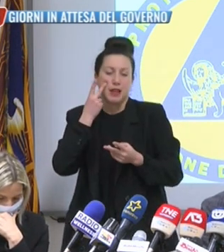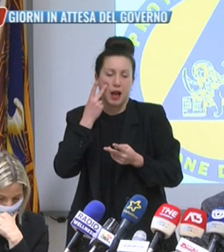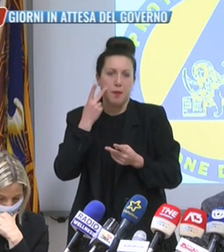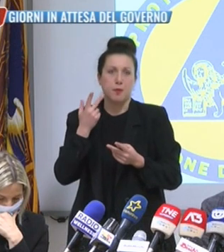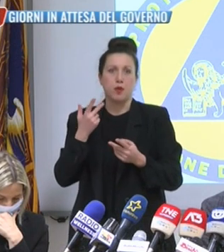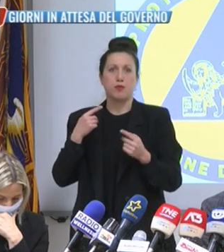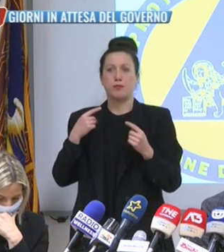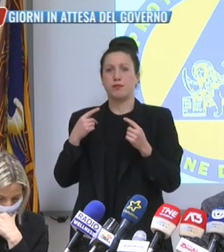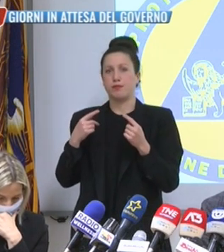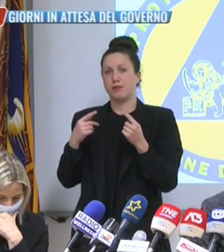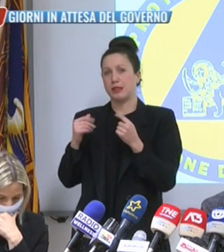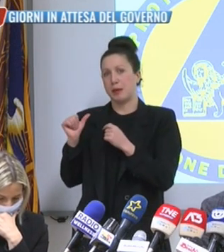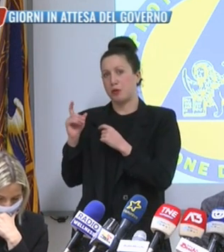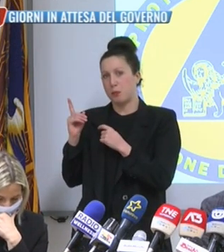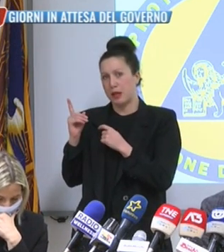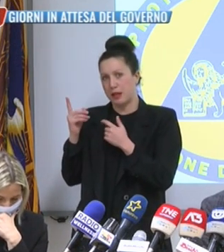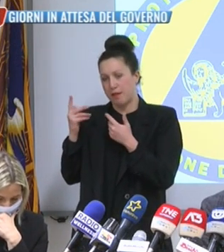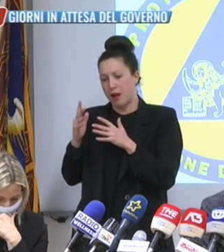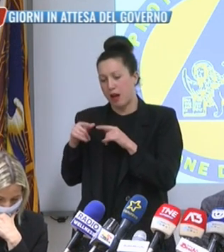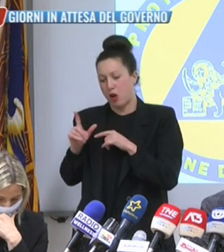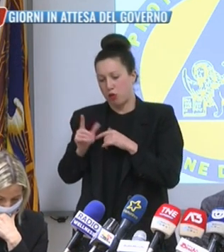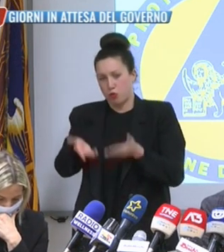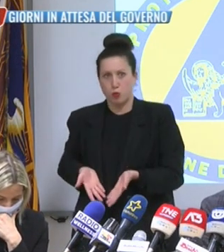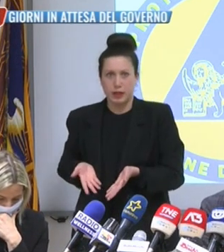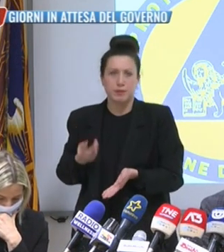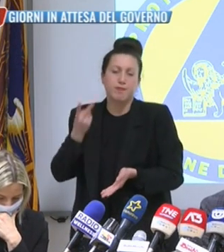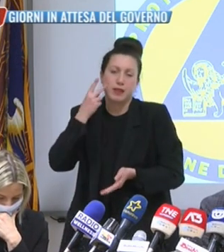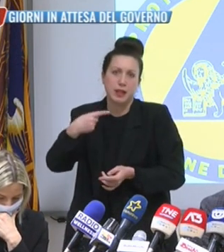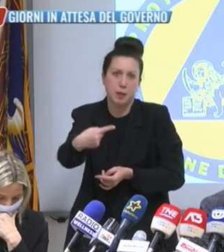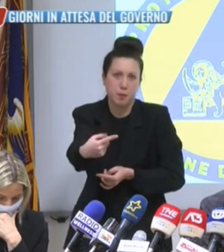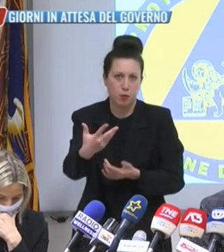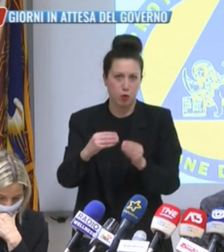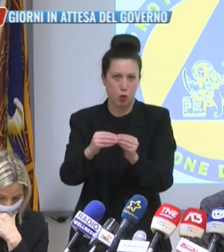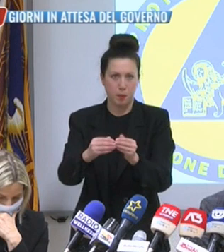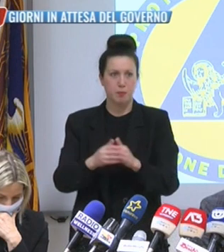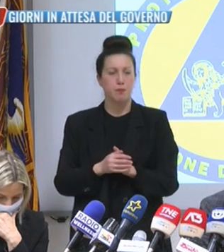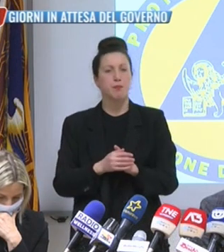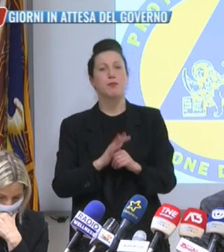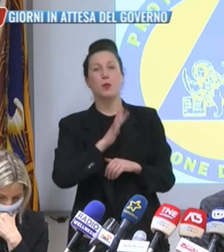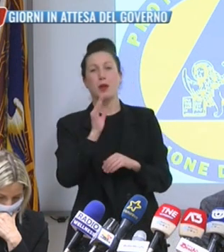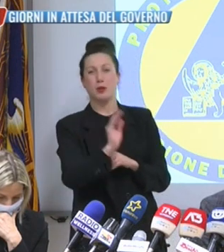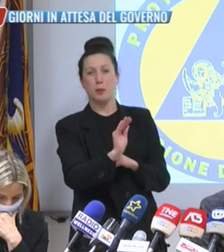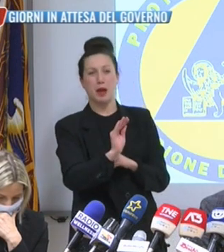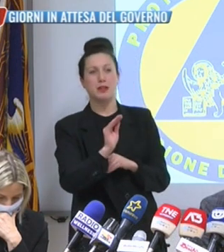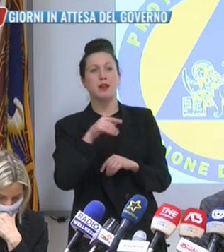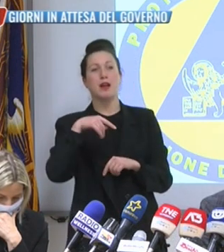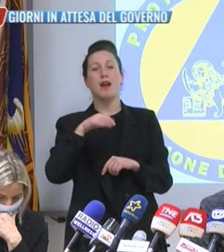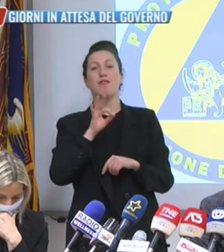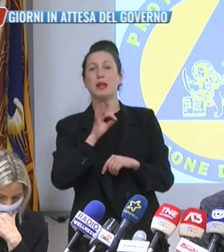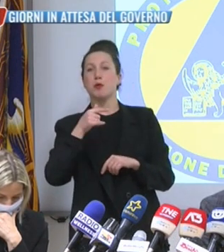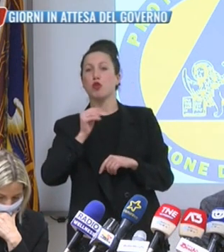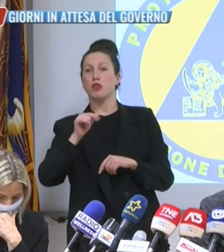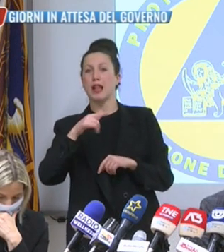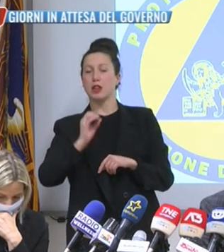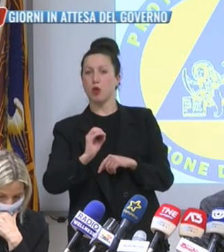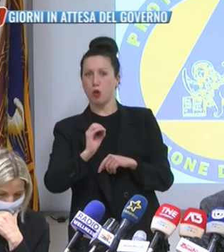lunedì, vedremo di capire. Poi sul tema dei vaccini, leggo oggi il pezzo di Filippo Tosato sui quotidiani del gruppo GEDI,